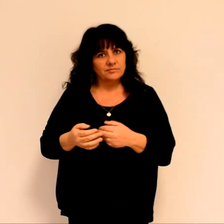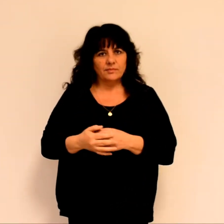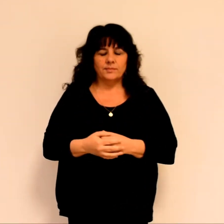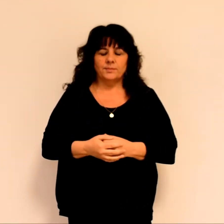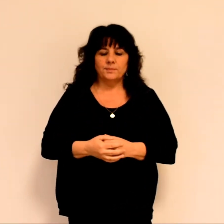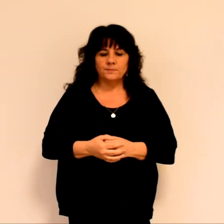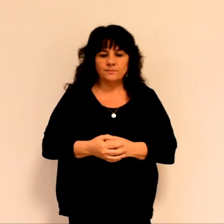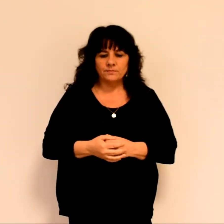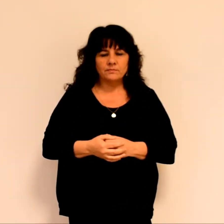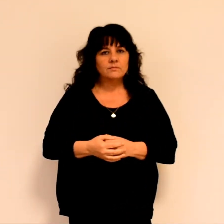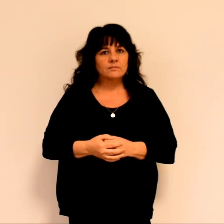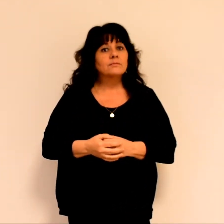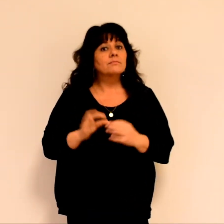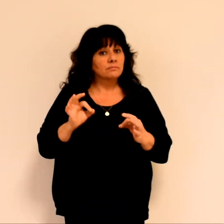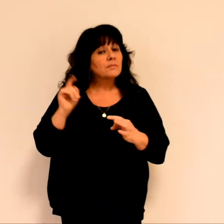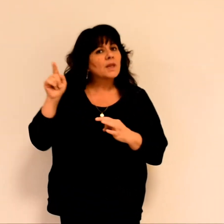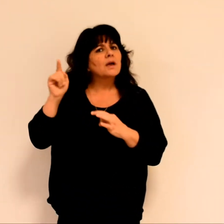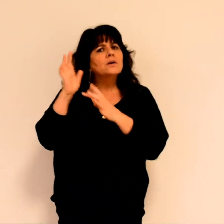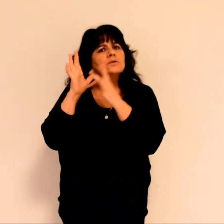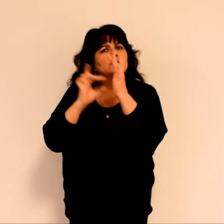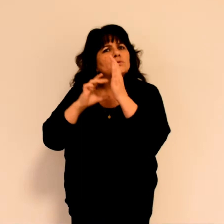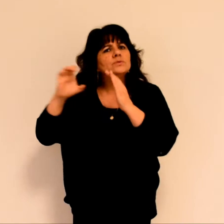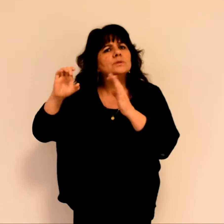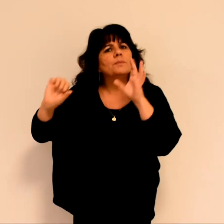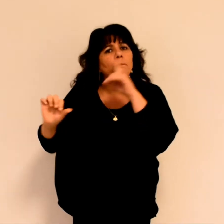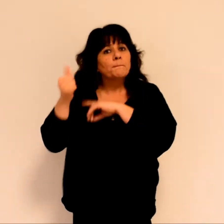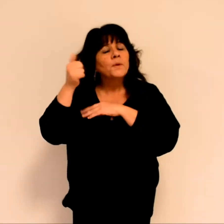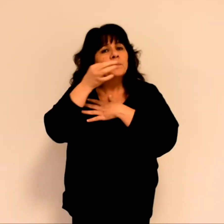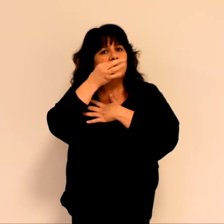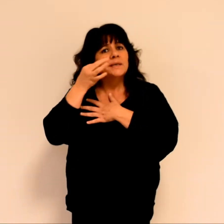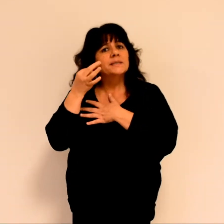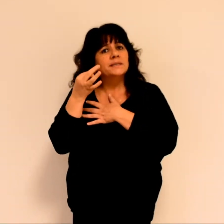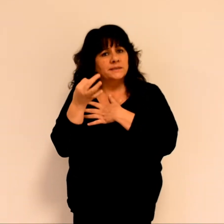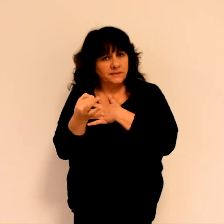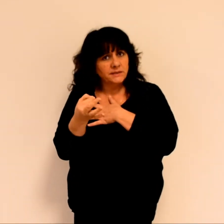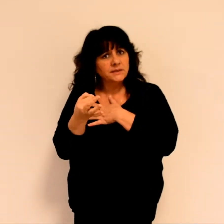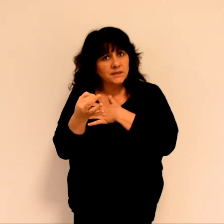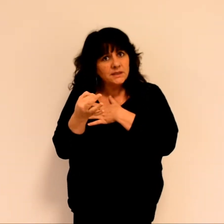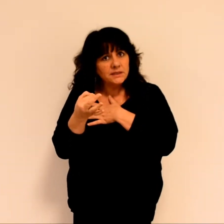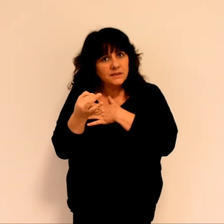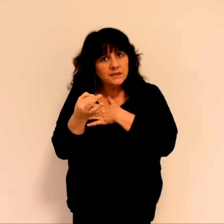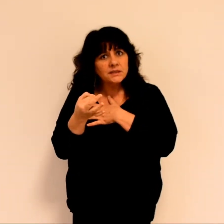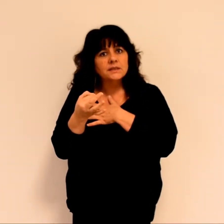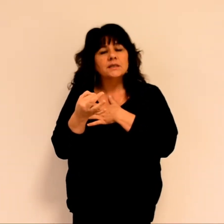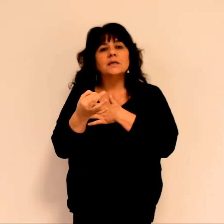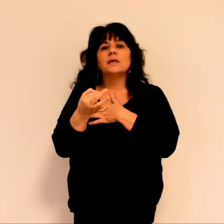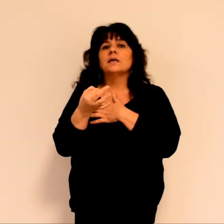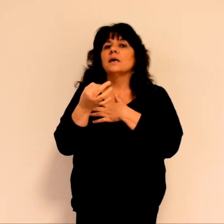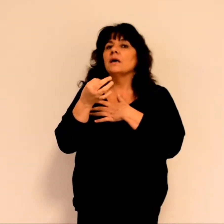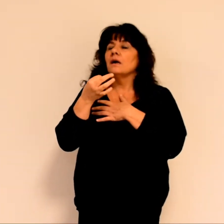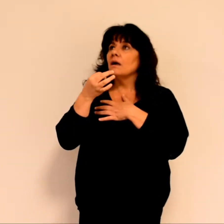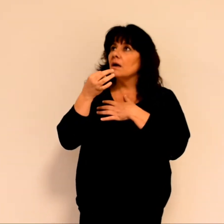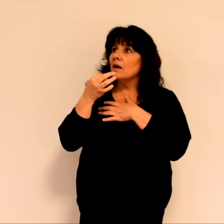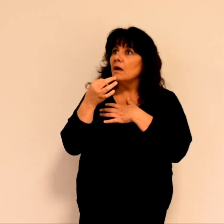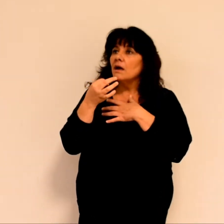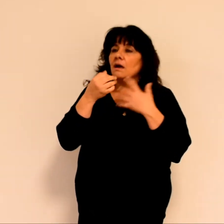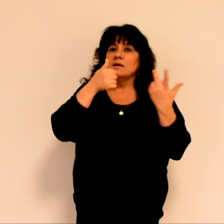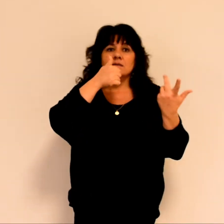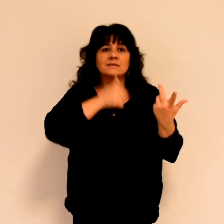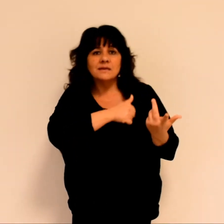Le Christ commence donc par dire, tu n'as pas voulu ni agréé les sacrifices